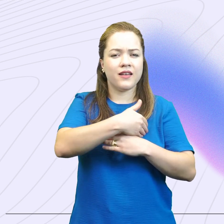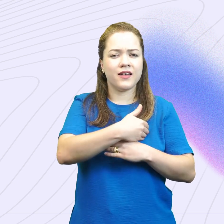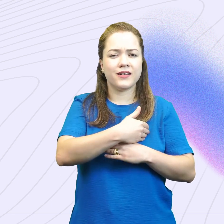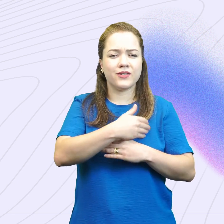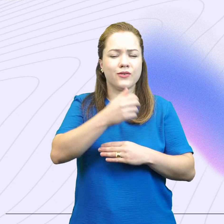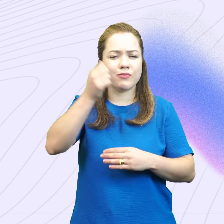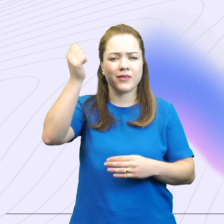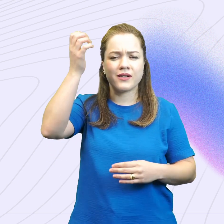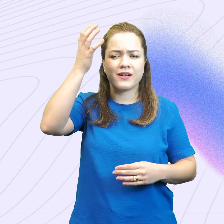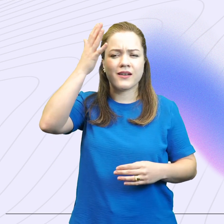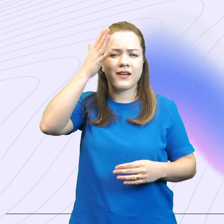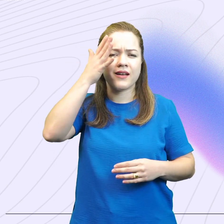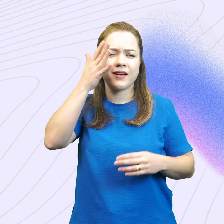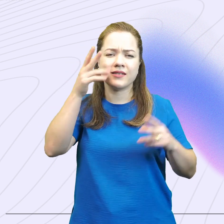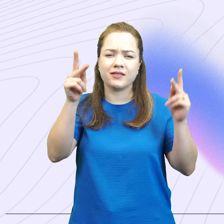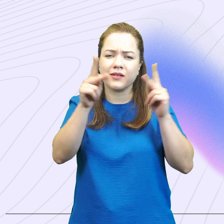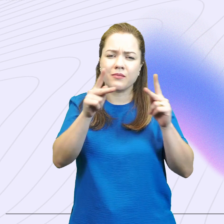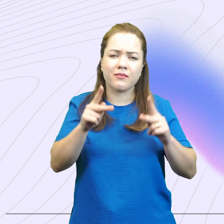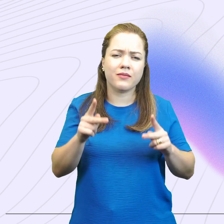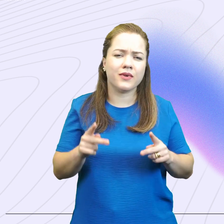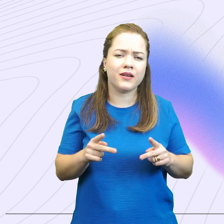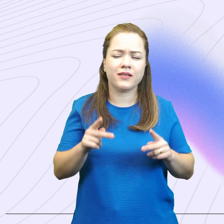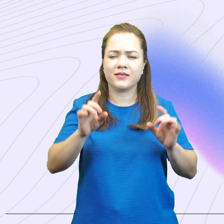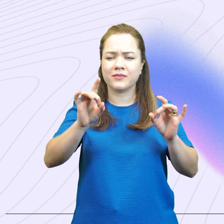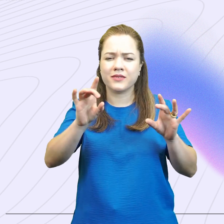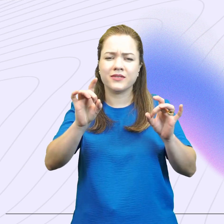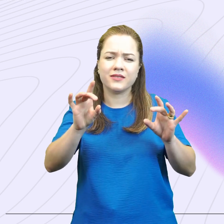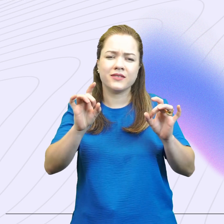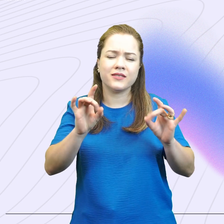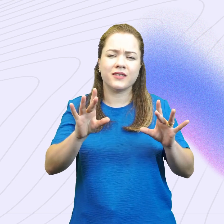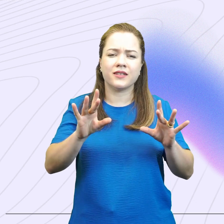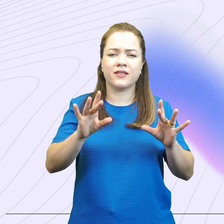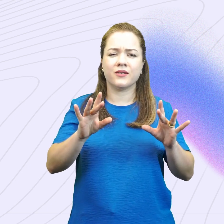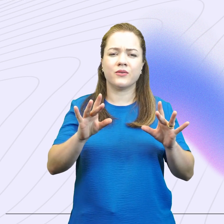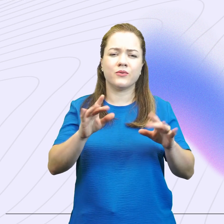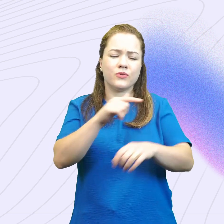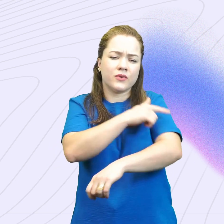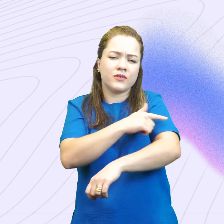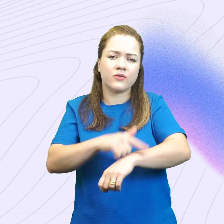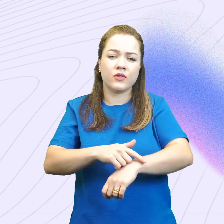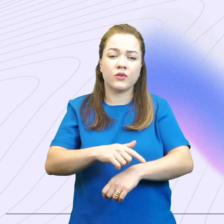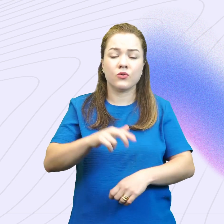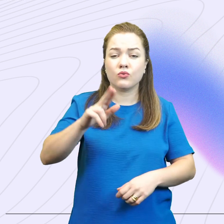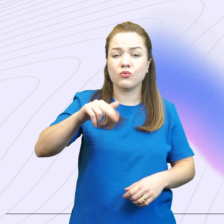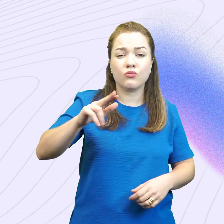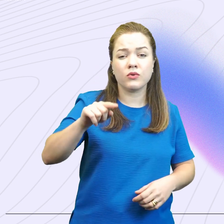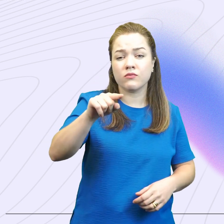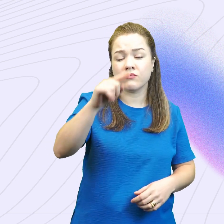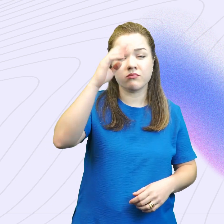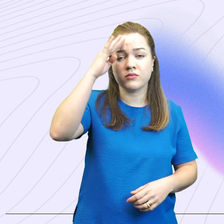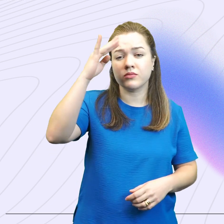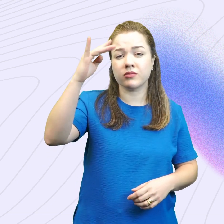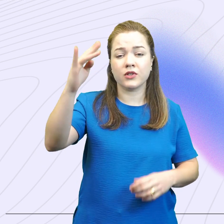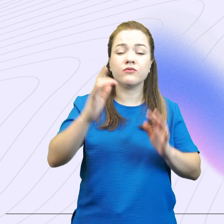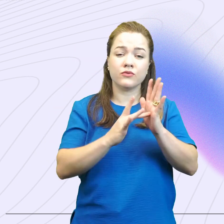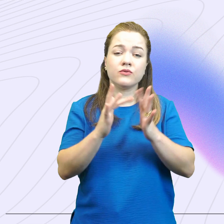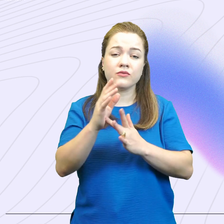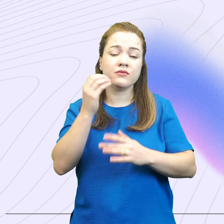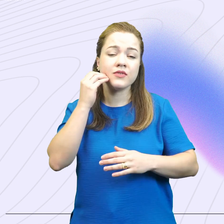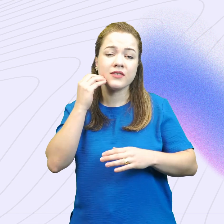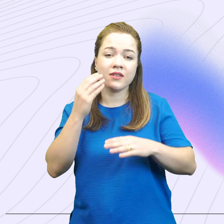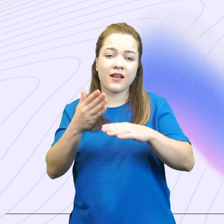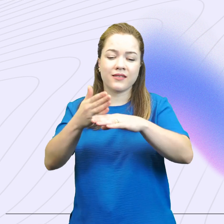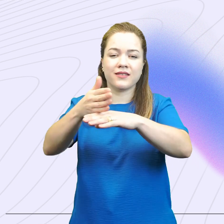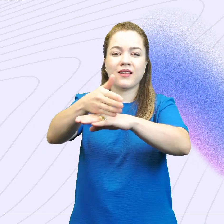sutil graça, com a doçura, com algo que você nunca jamais imaginou, é a forma que Jesus tenta entrar no